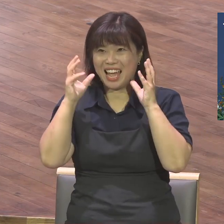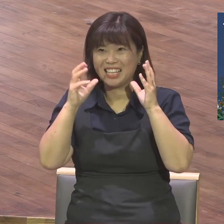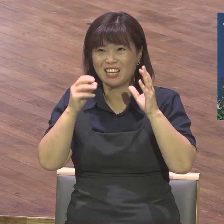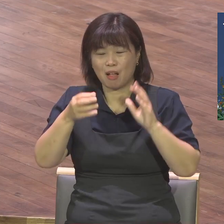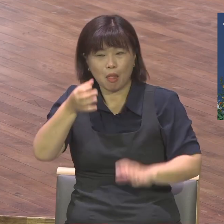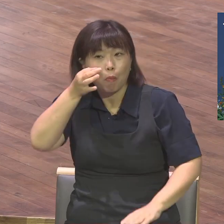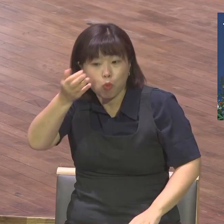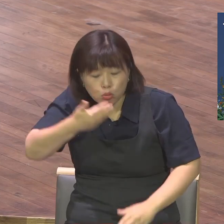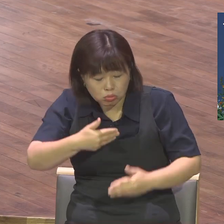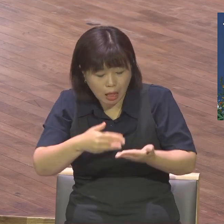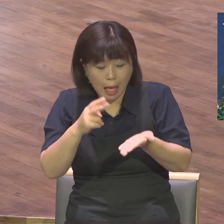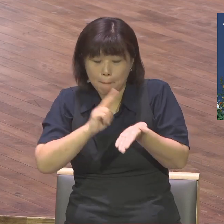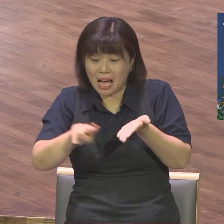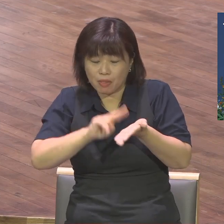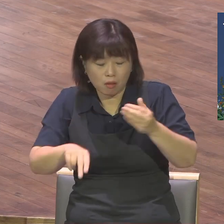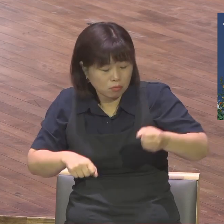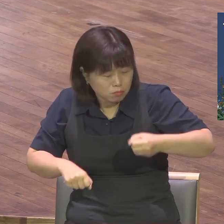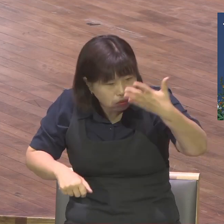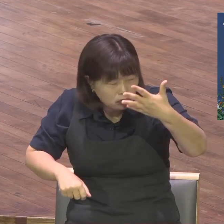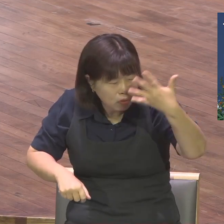뭐냐는 얘기예요.